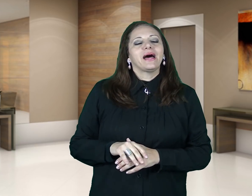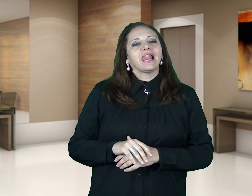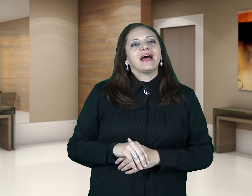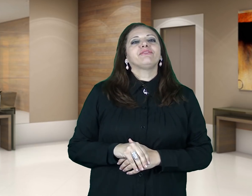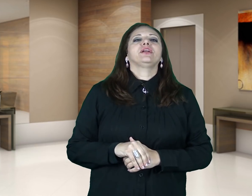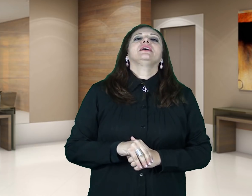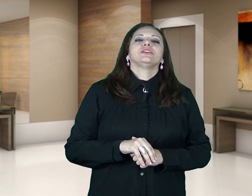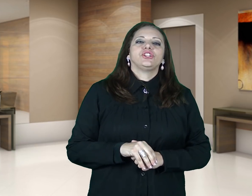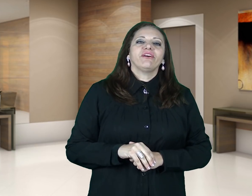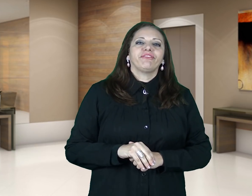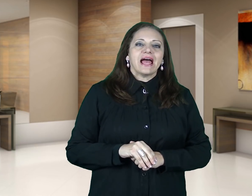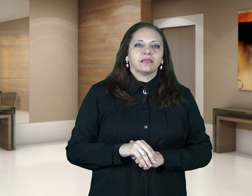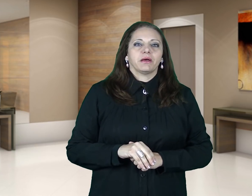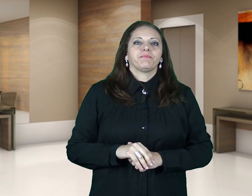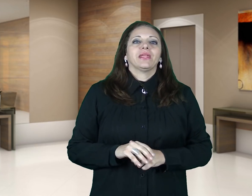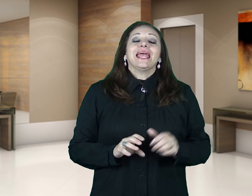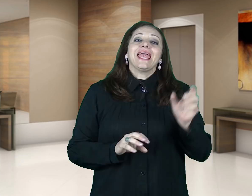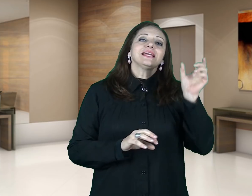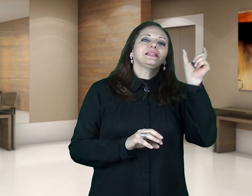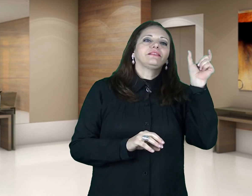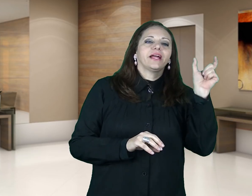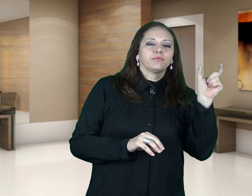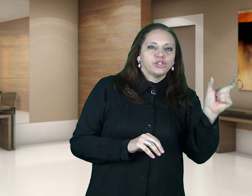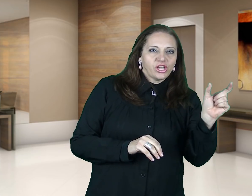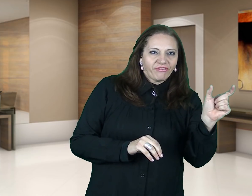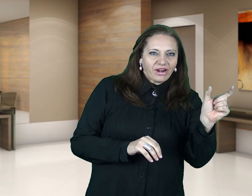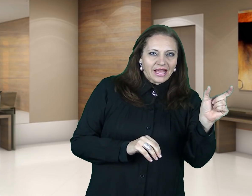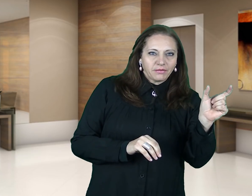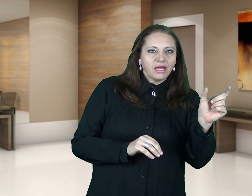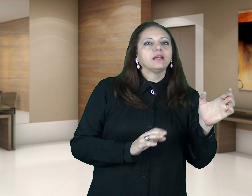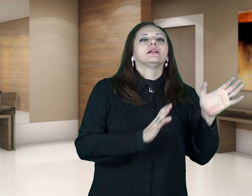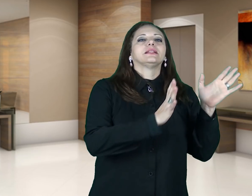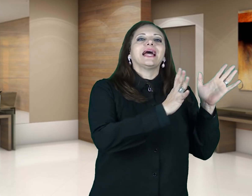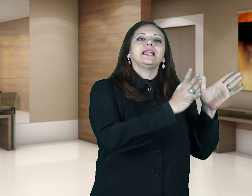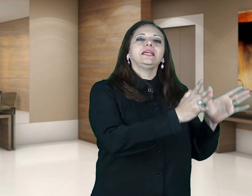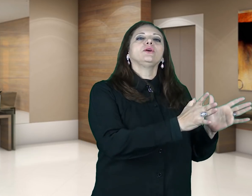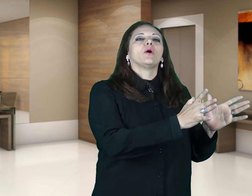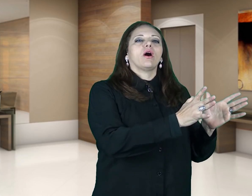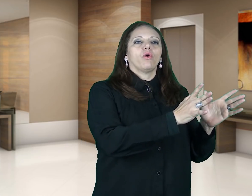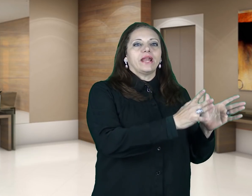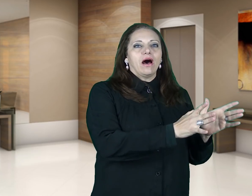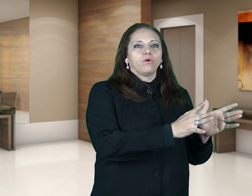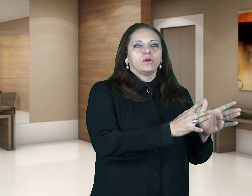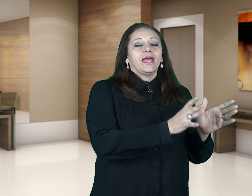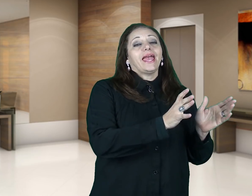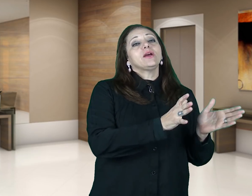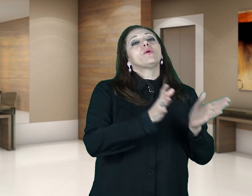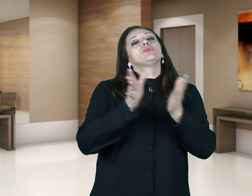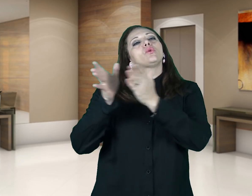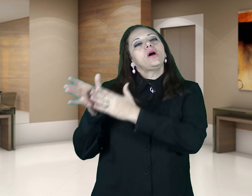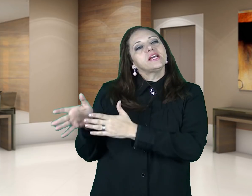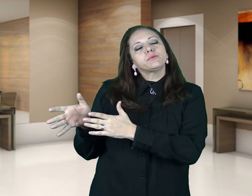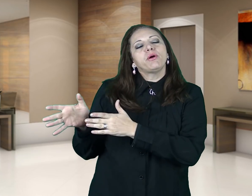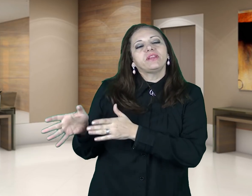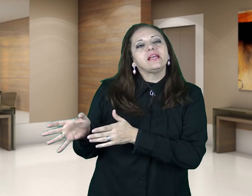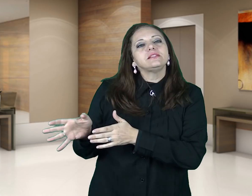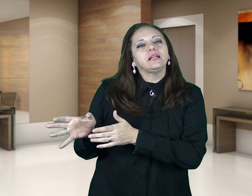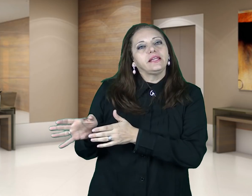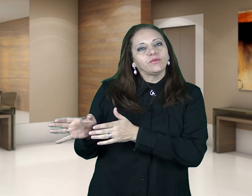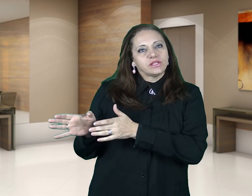a palavra diafragma. Esse termo diafragma, na língua oral, enquanto correspondência em